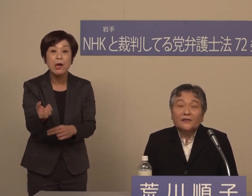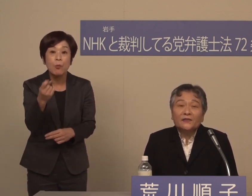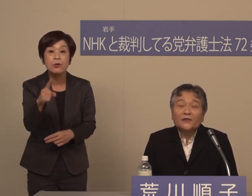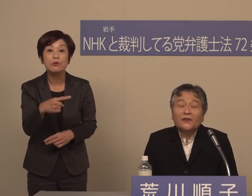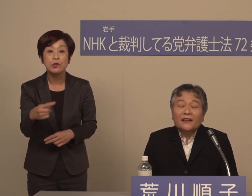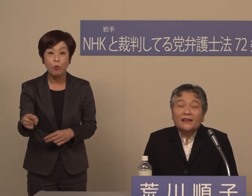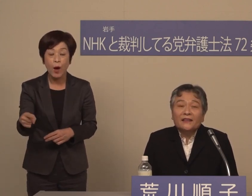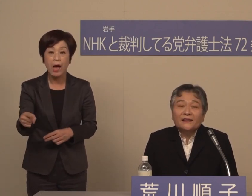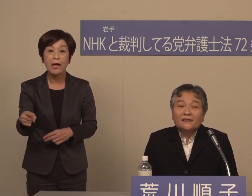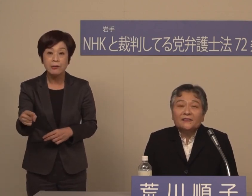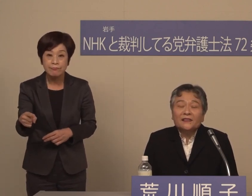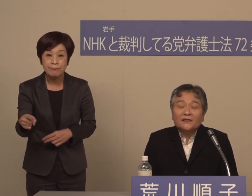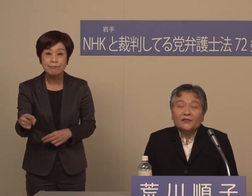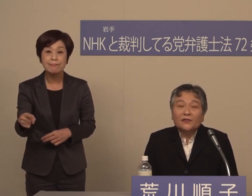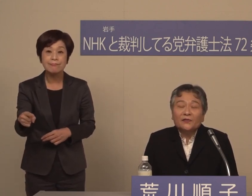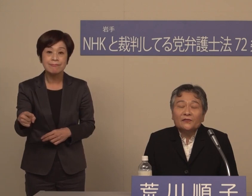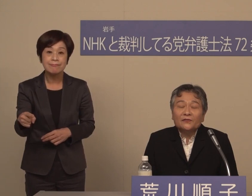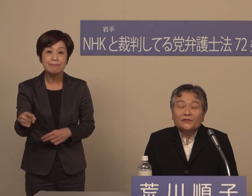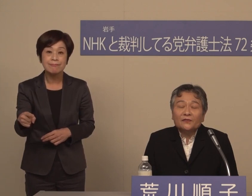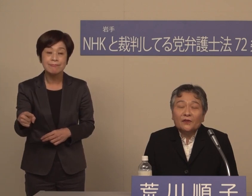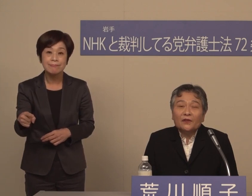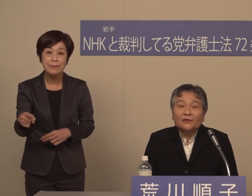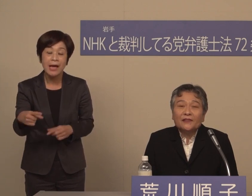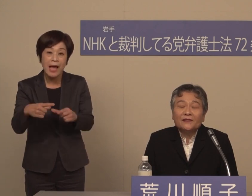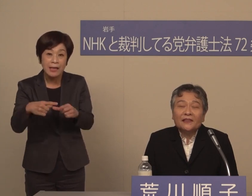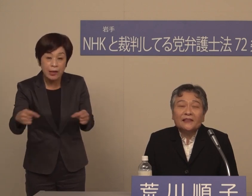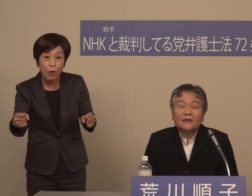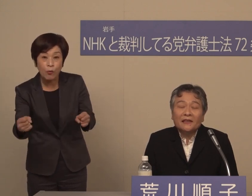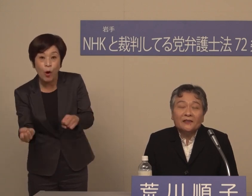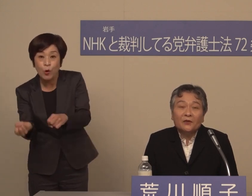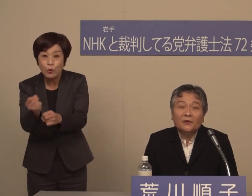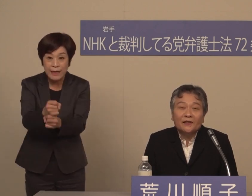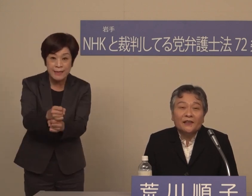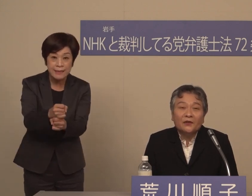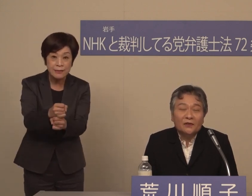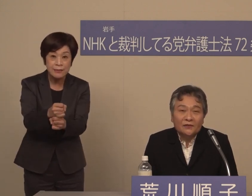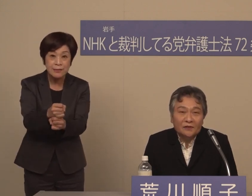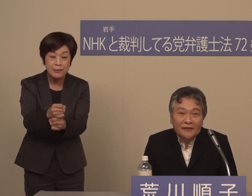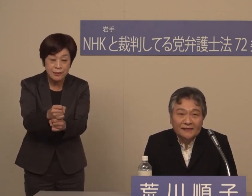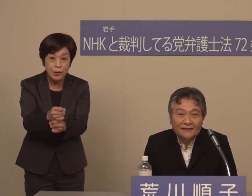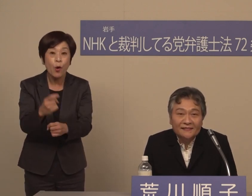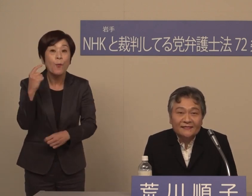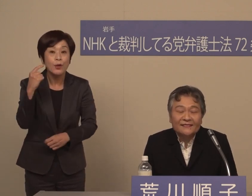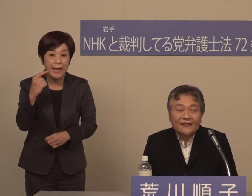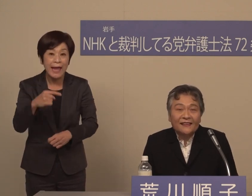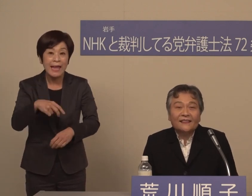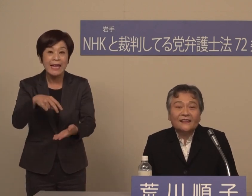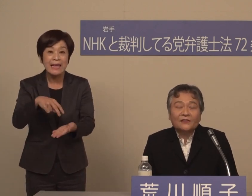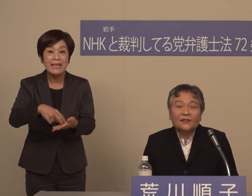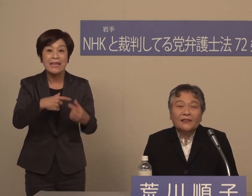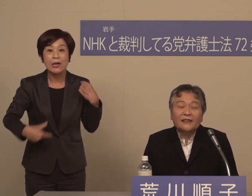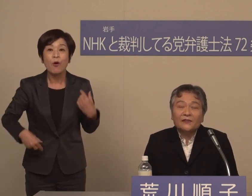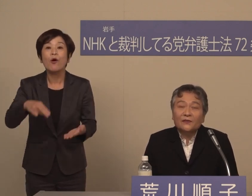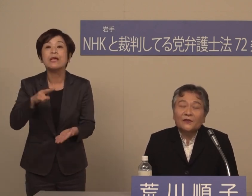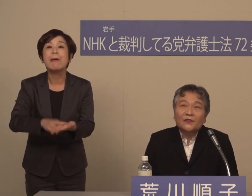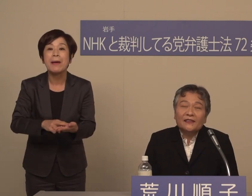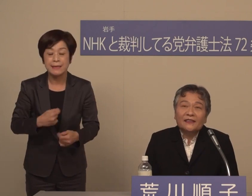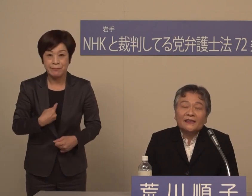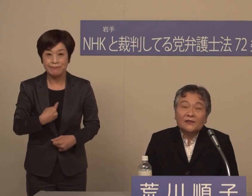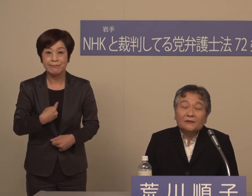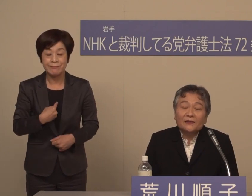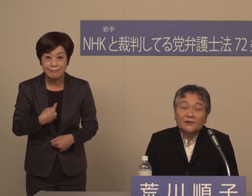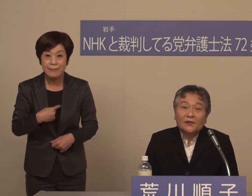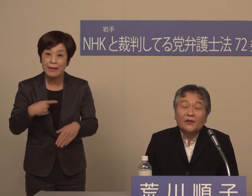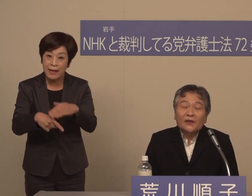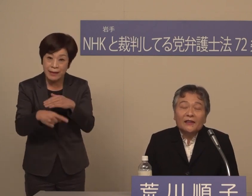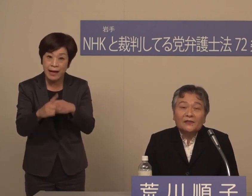あのあれです日本を復活させればいいと思って履行しておりますはいそれはあの